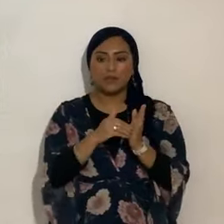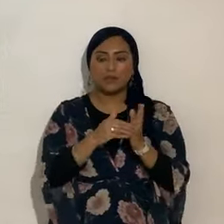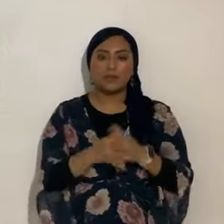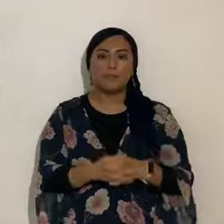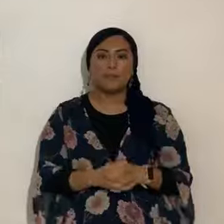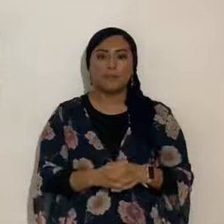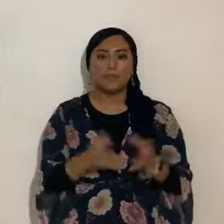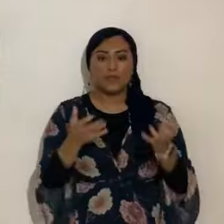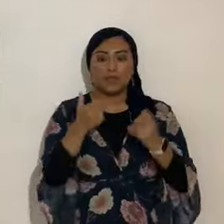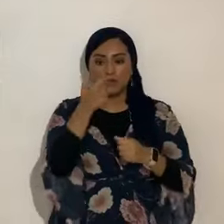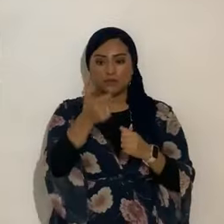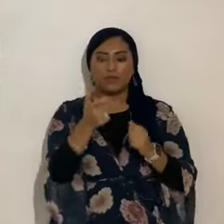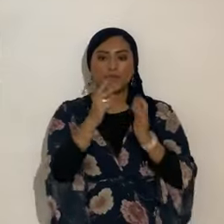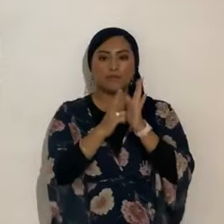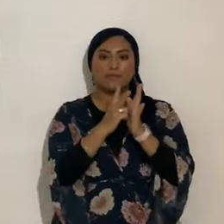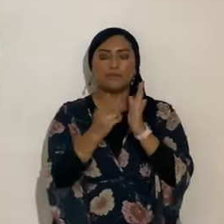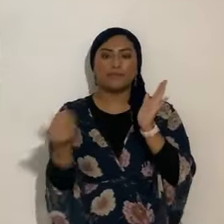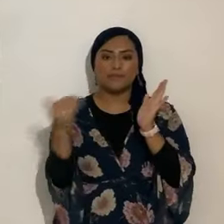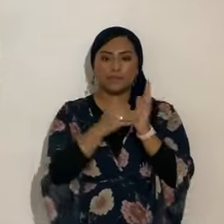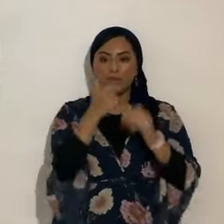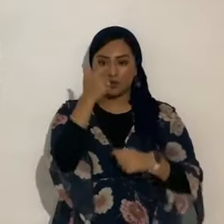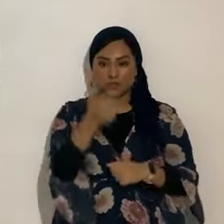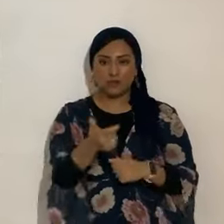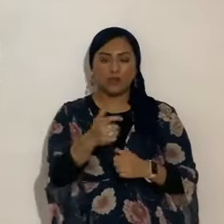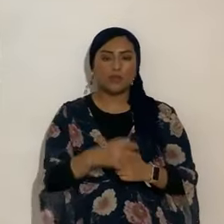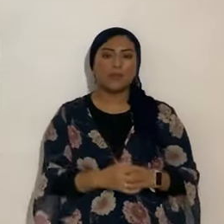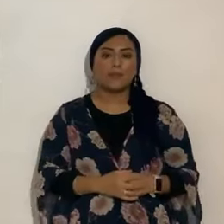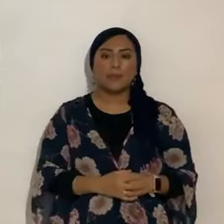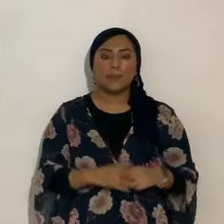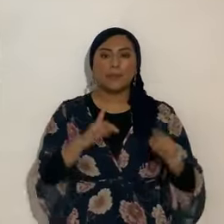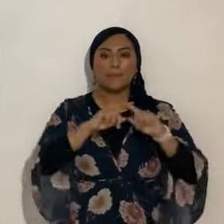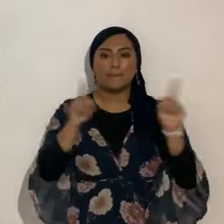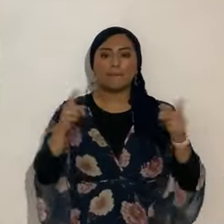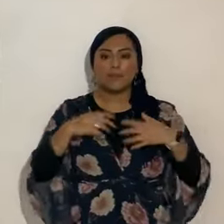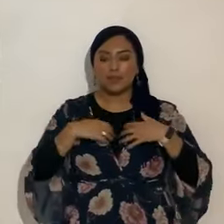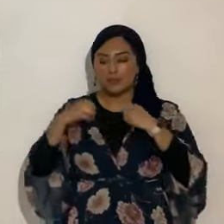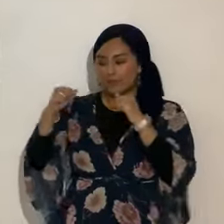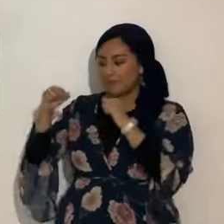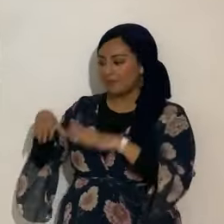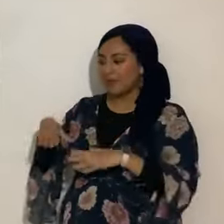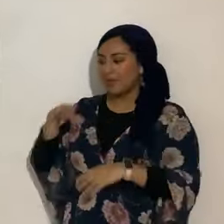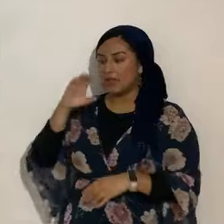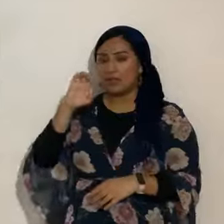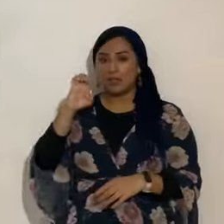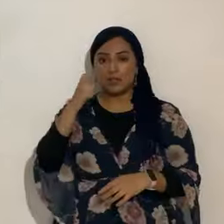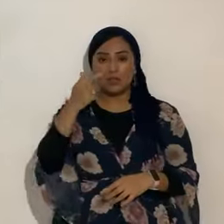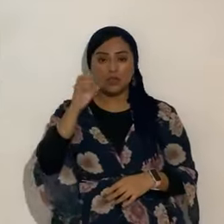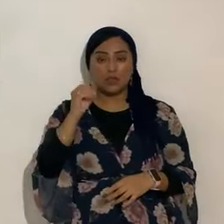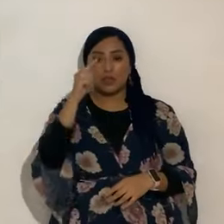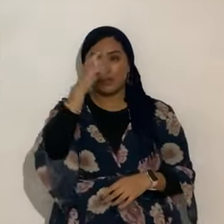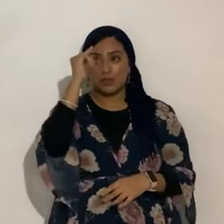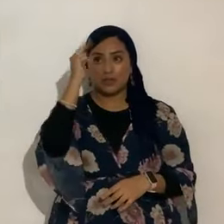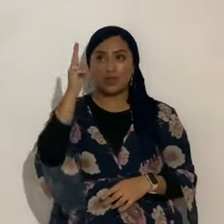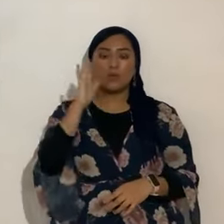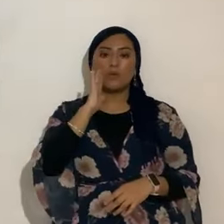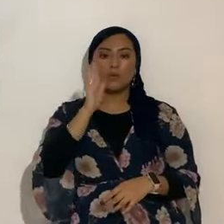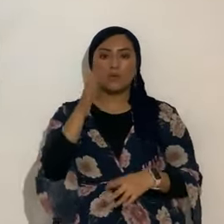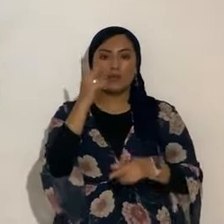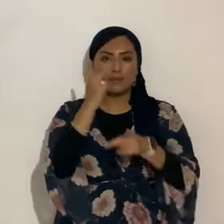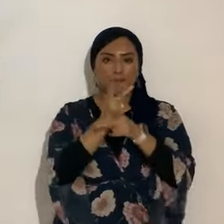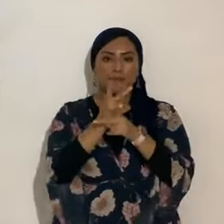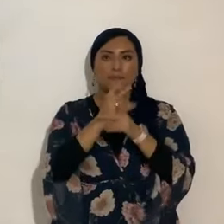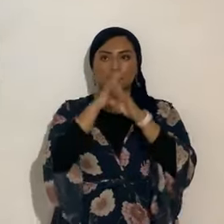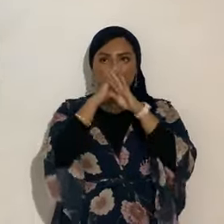Si quieres ver el video otra vez, velo. Pero quitémonos el ego, porque el Eterno va a guardar a